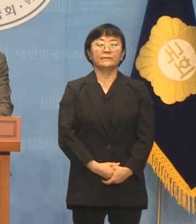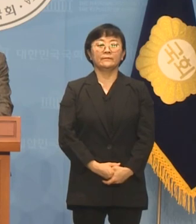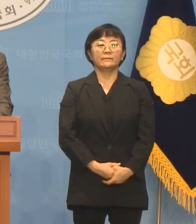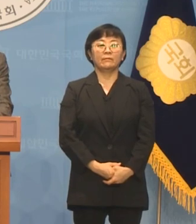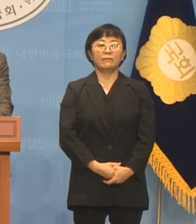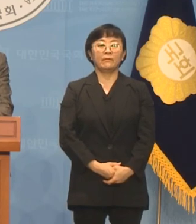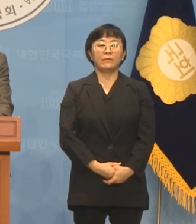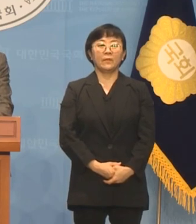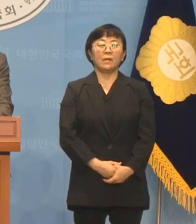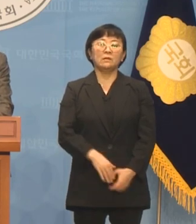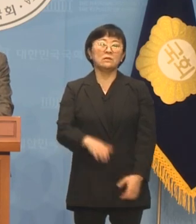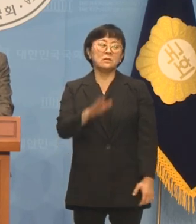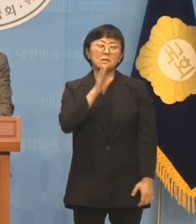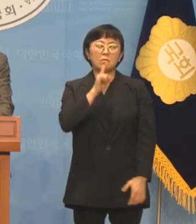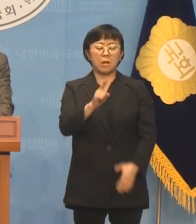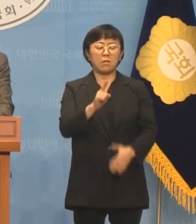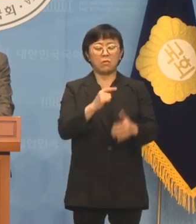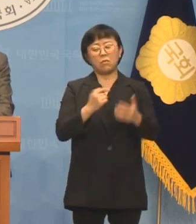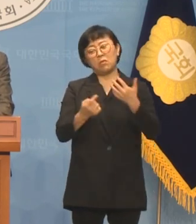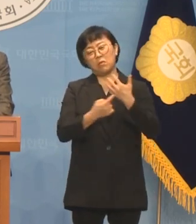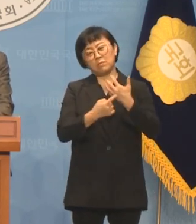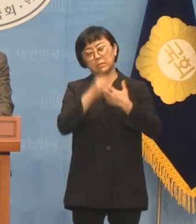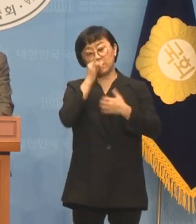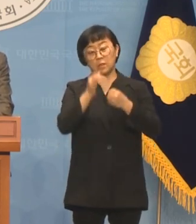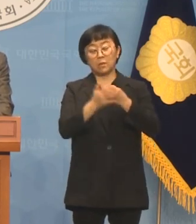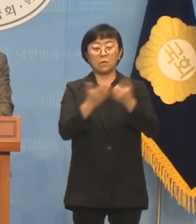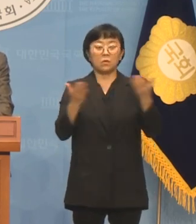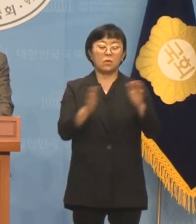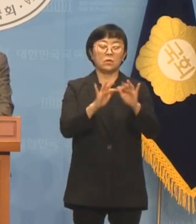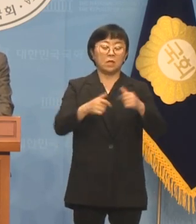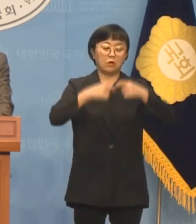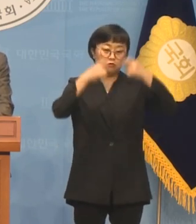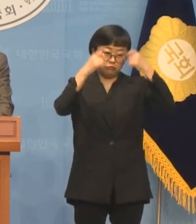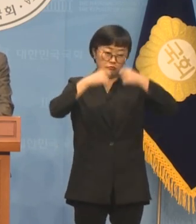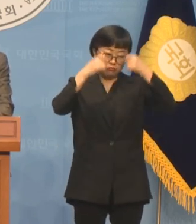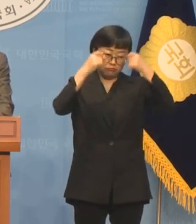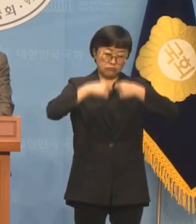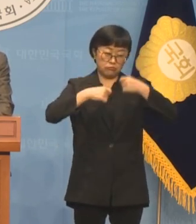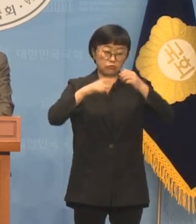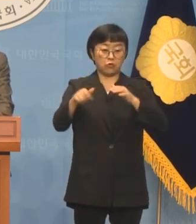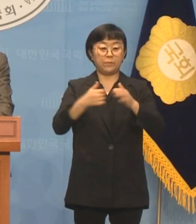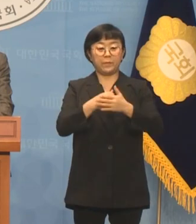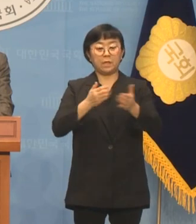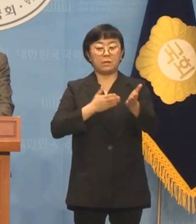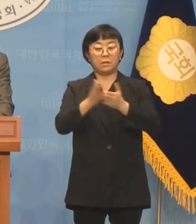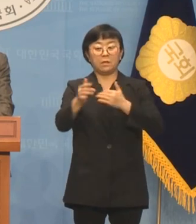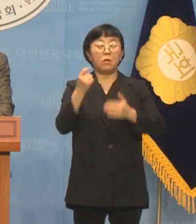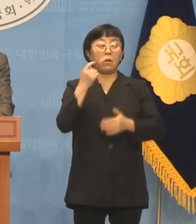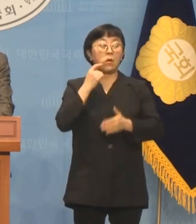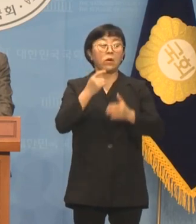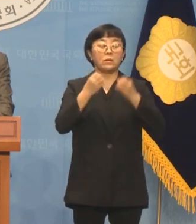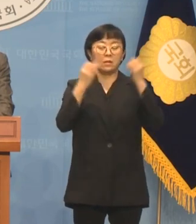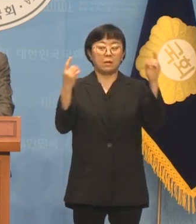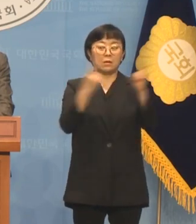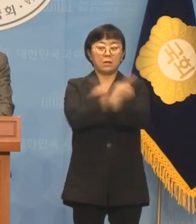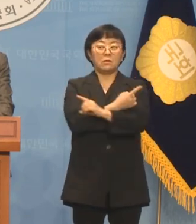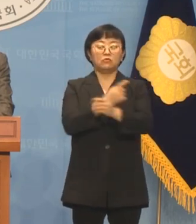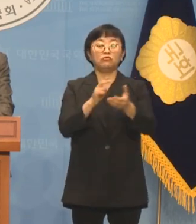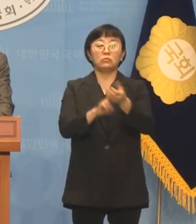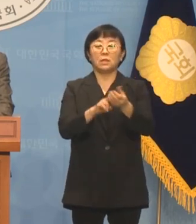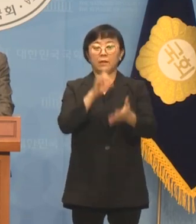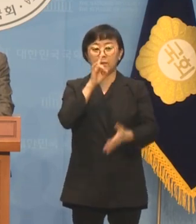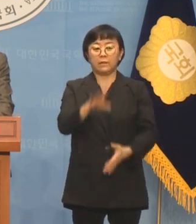아무리 그럴싸한 말로 포장한들 노동자의 눈물로 점철된 거짓 개혁은 감춰지지